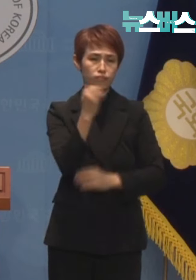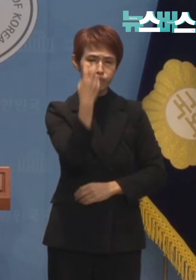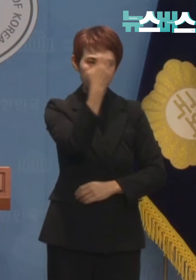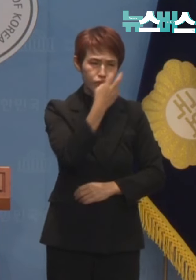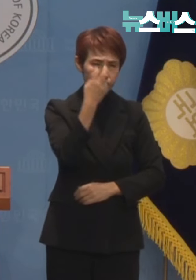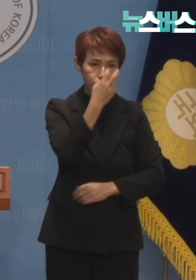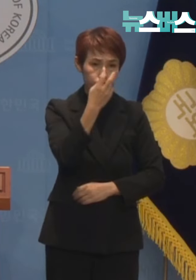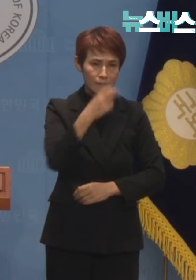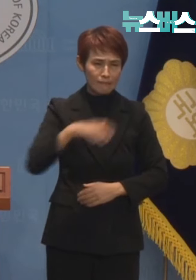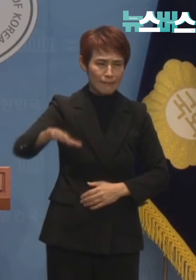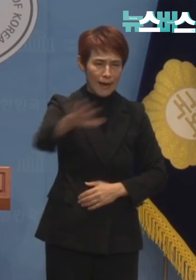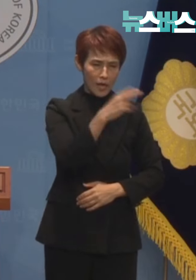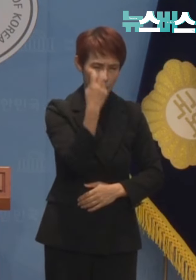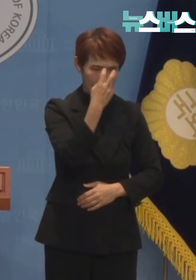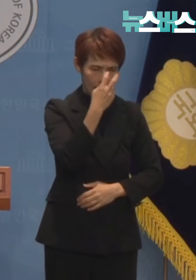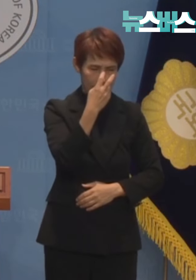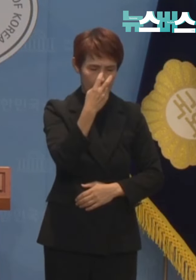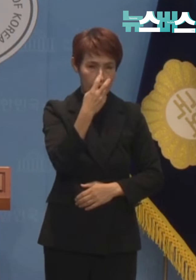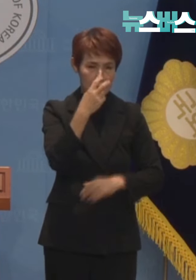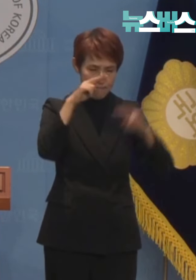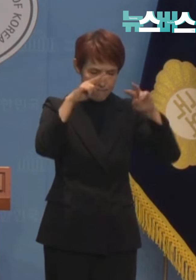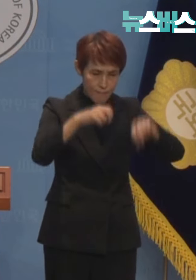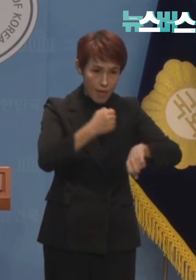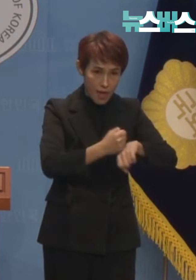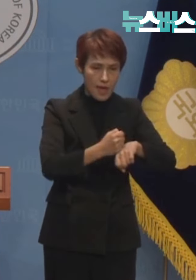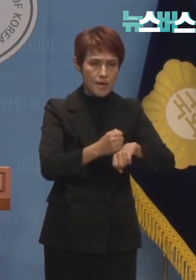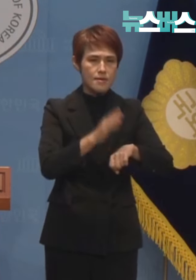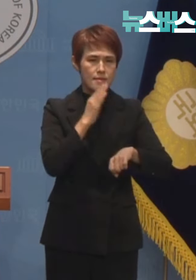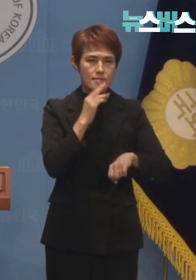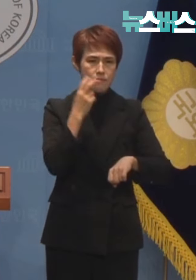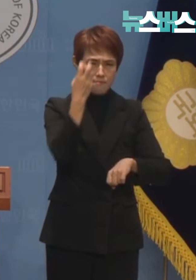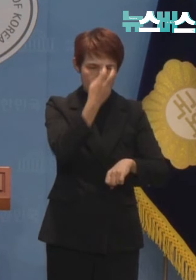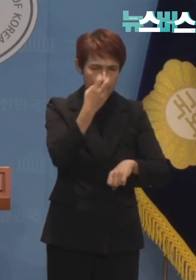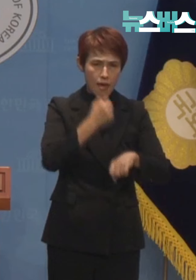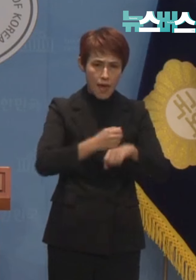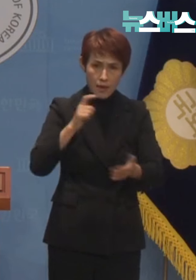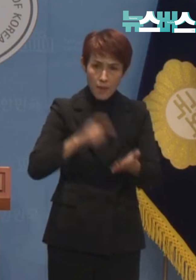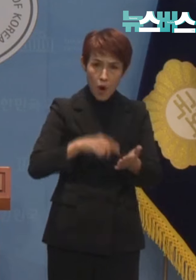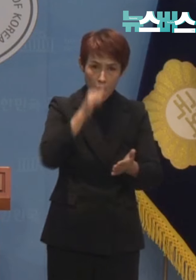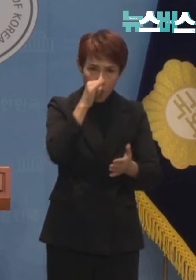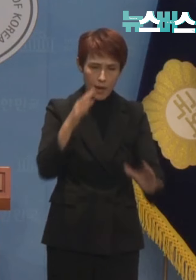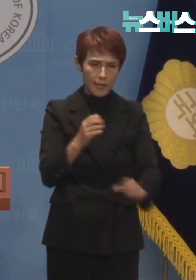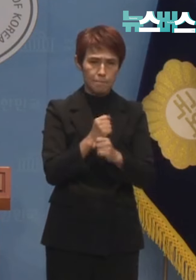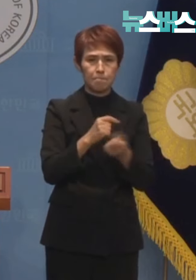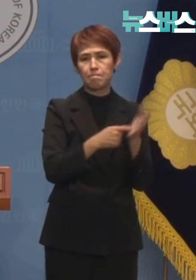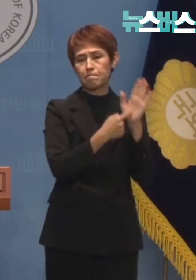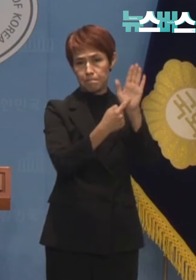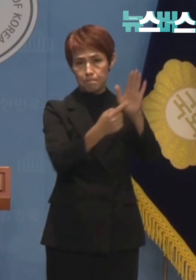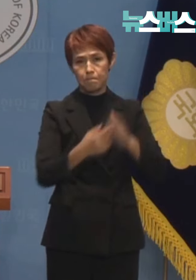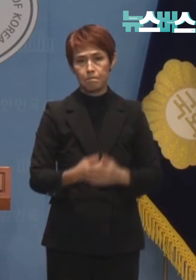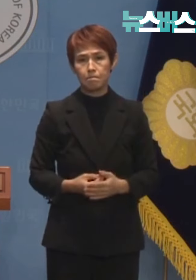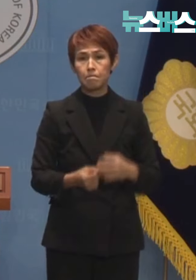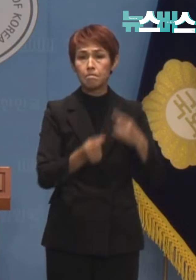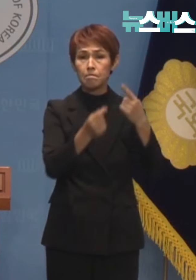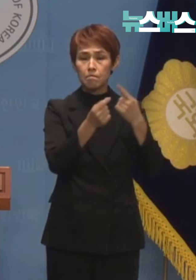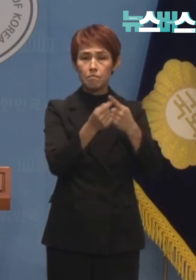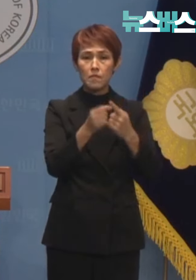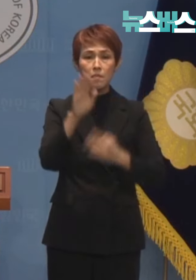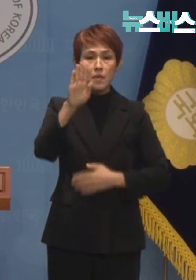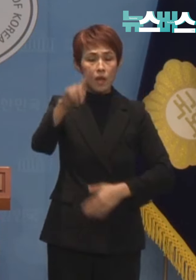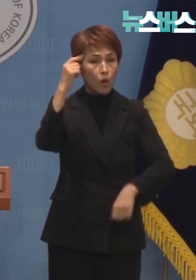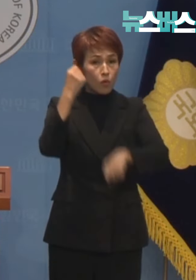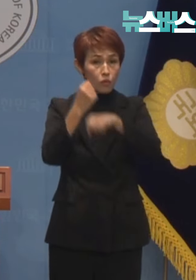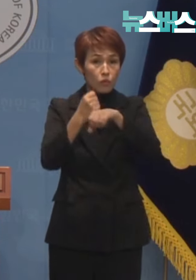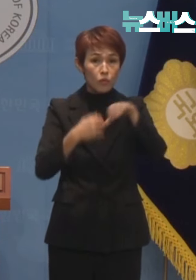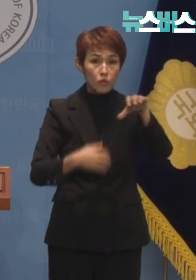여론조사 전수조사를 마치고 진상규명이 시급한 부분을 따로 정리해봤습니다. 첫째,